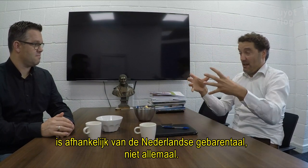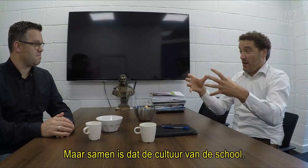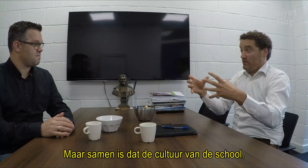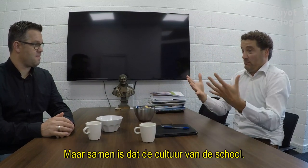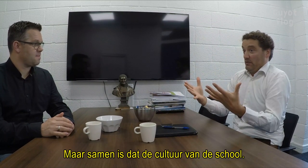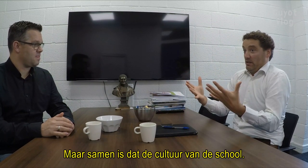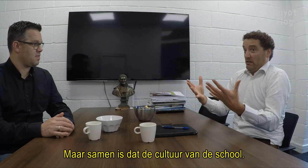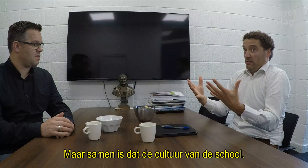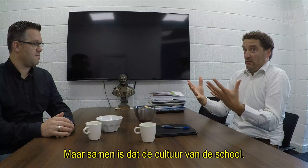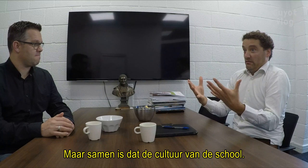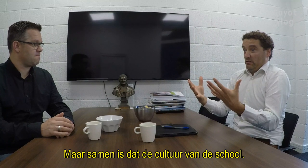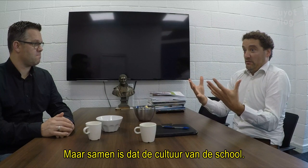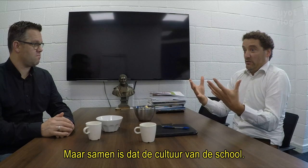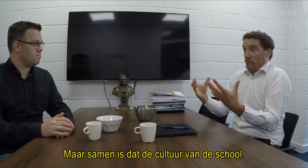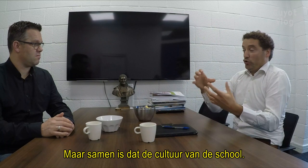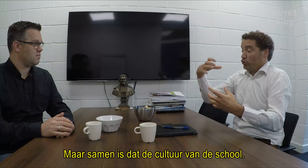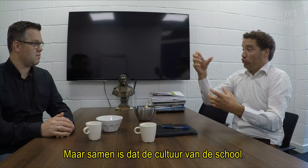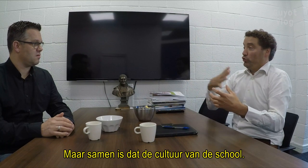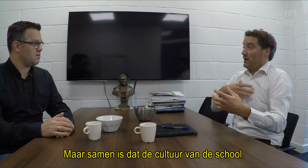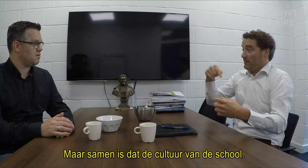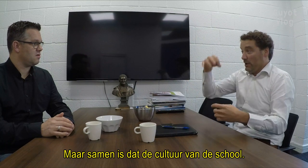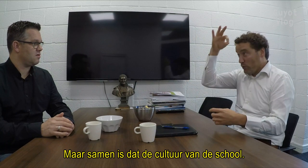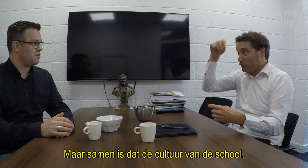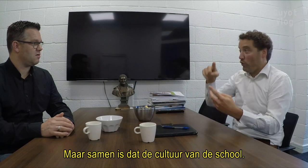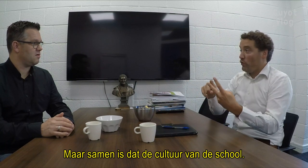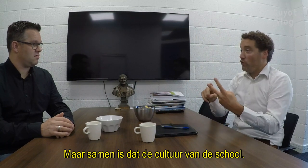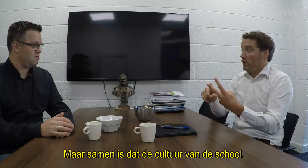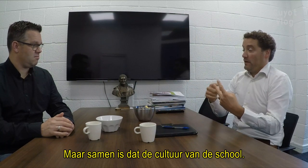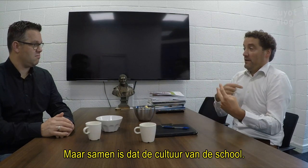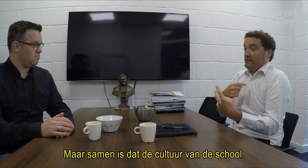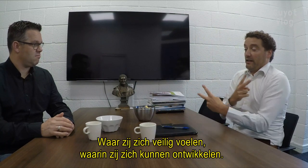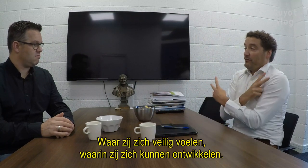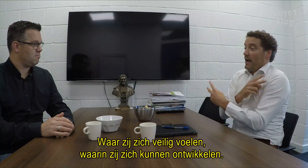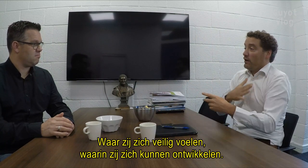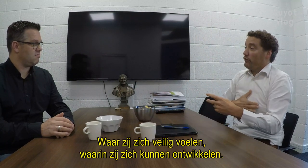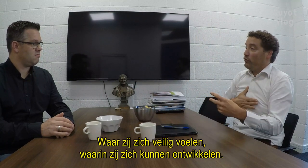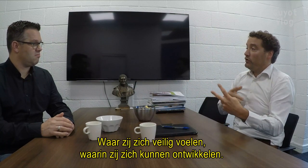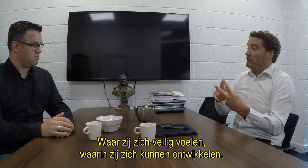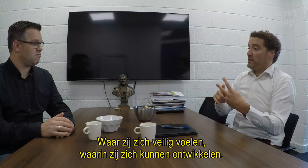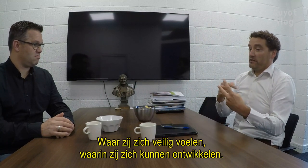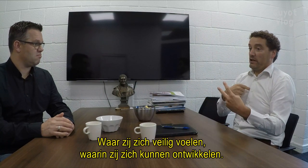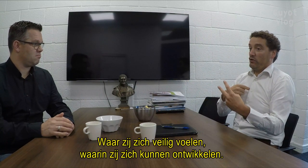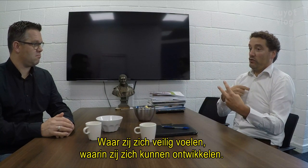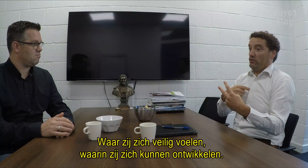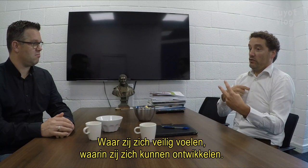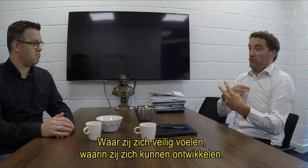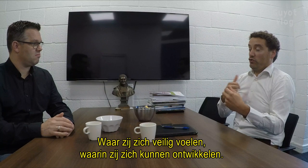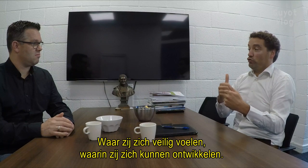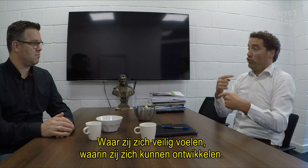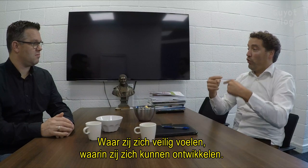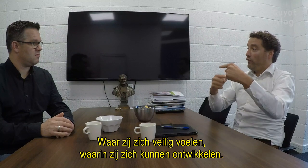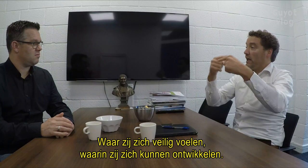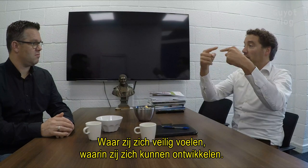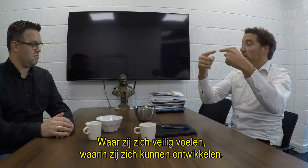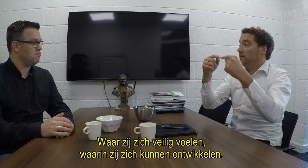maar samen is dat de cultuur hier van de school, waarin zij zich veilig voelen, waarin zij zich kunnen